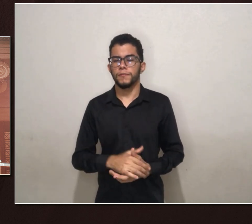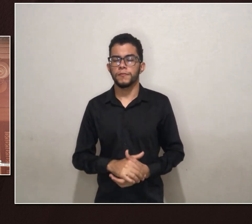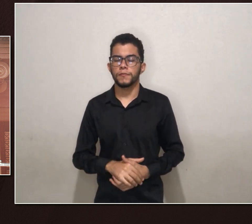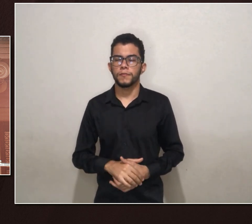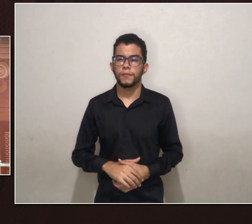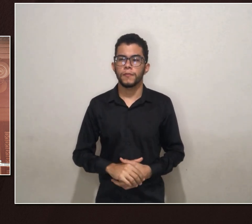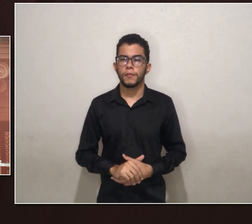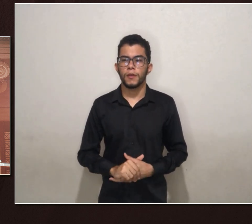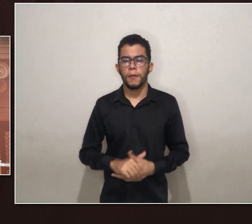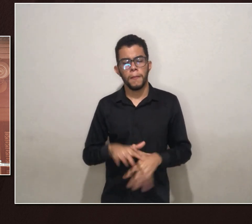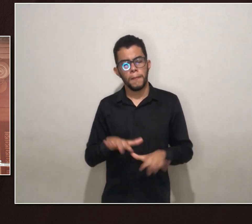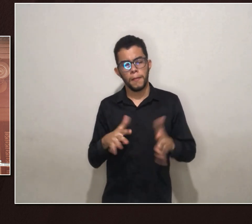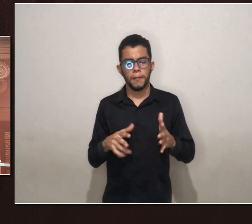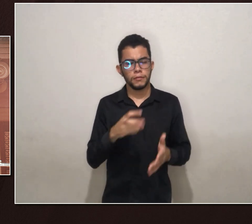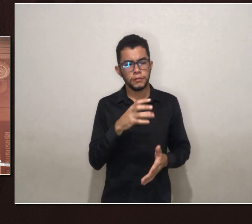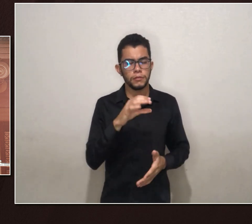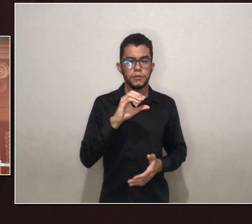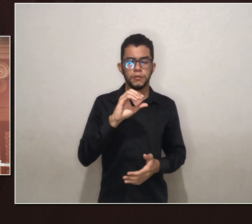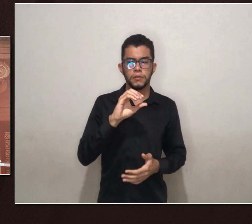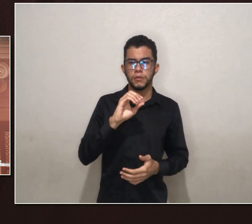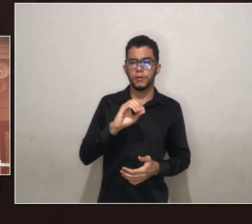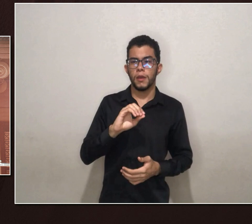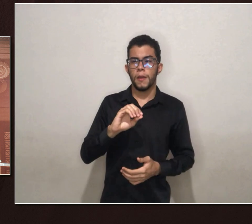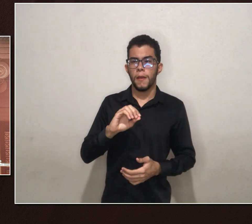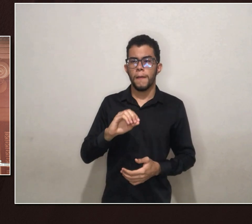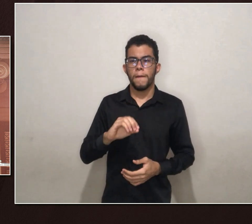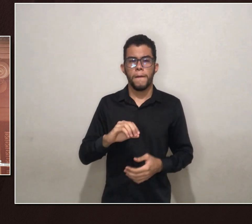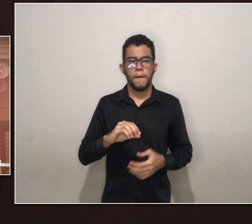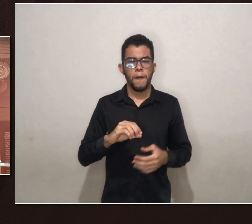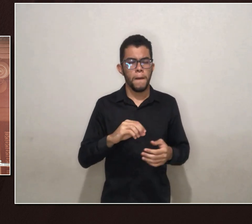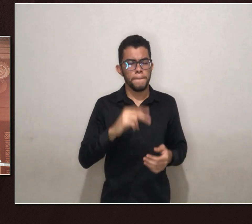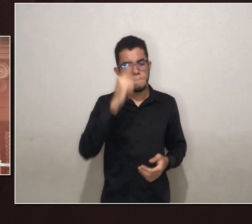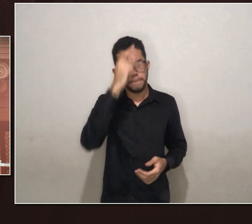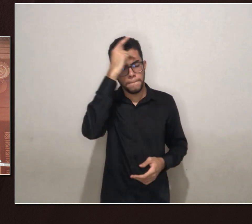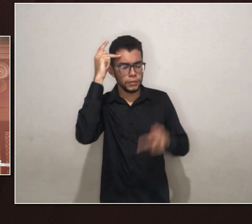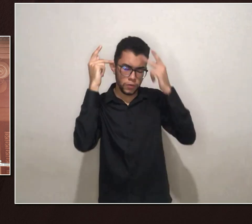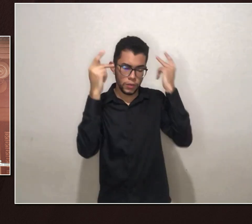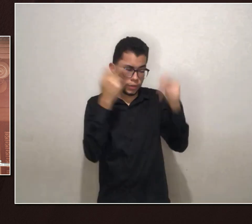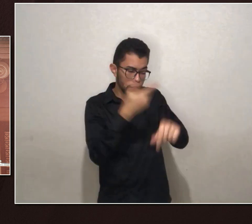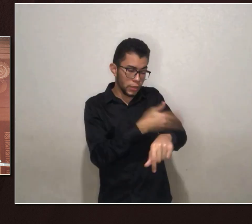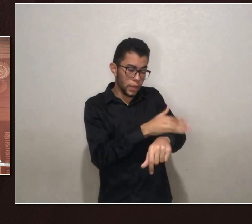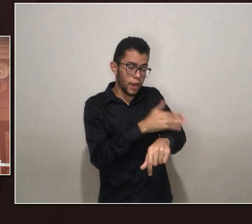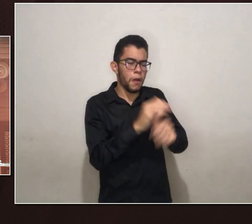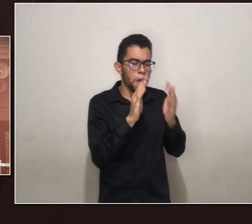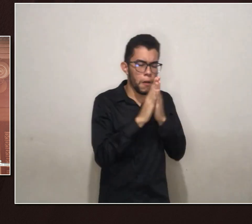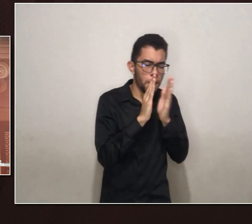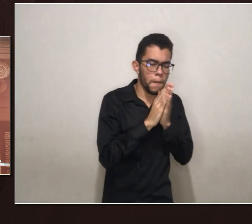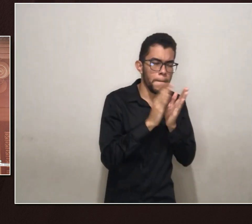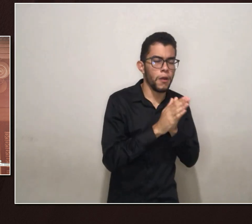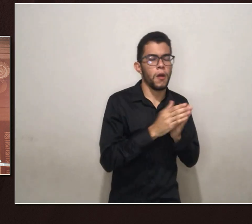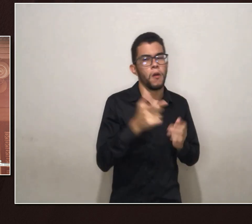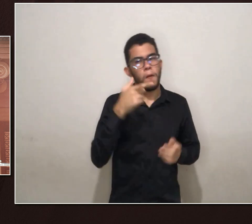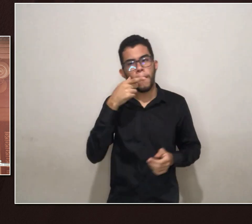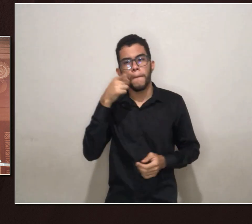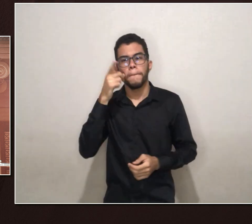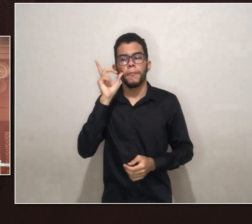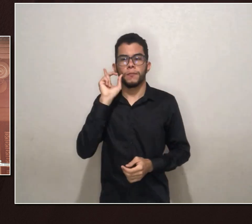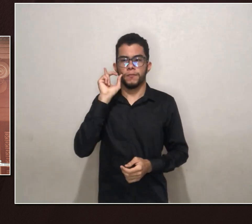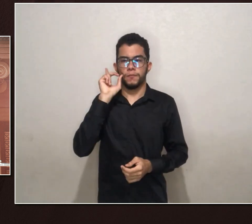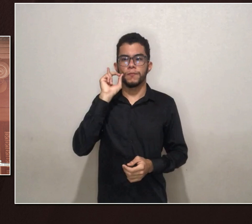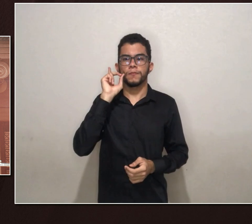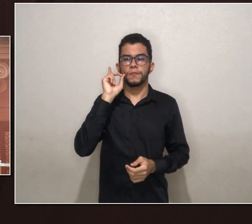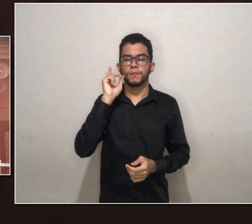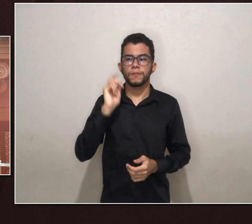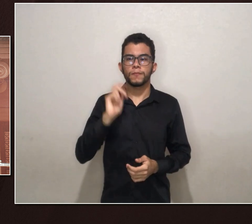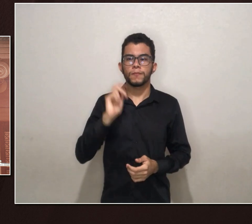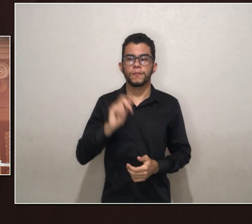nós temos milhares de participantes. Não sabemos exatamente quantos saíram, mas nós sabemos que muitos desses, né, milhares de